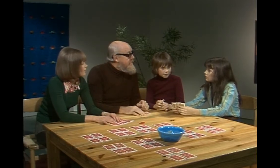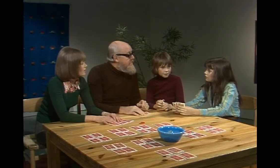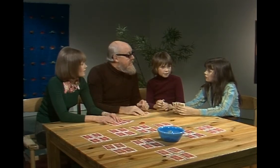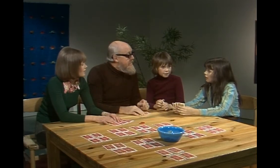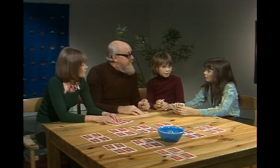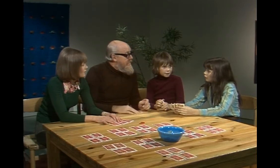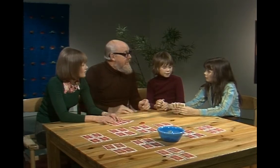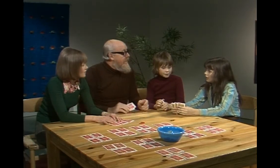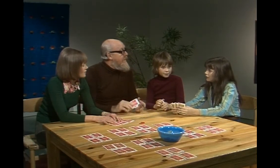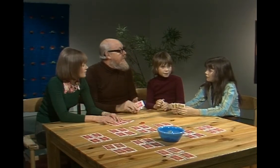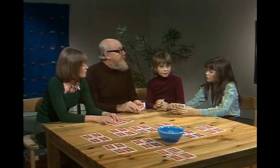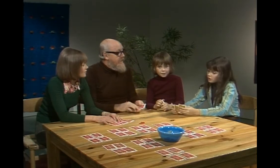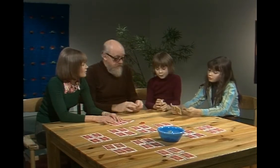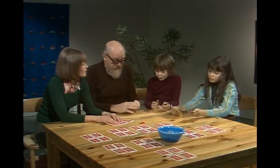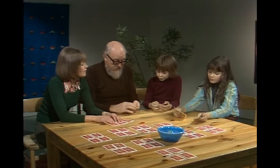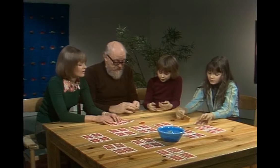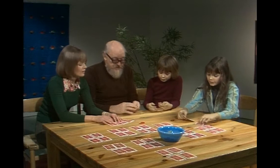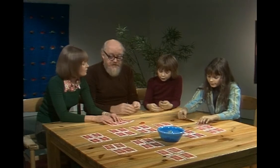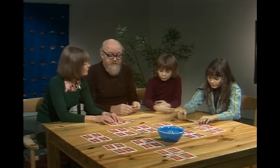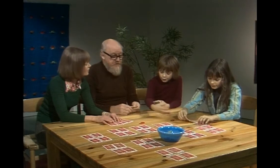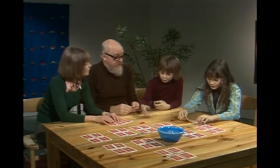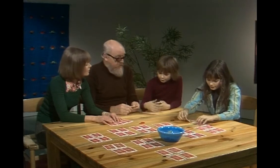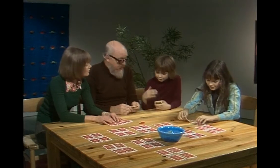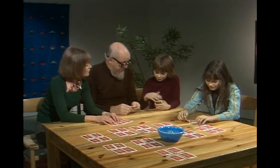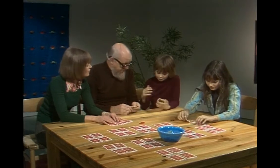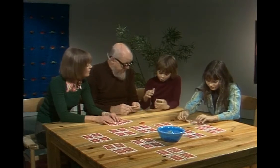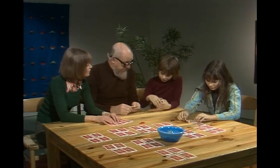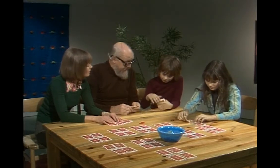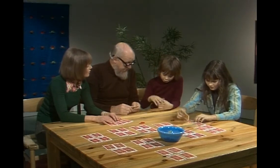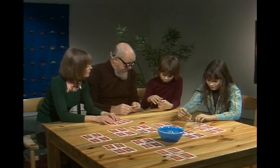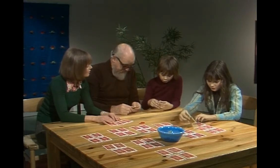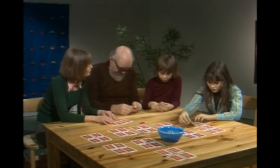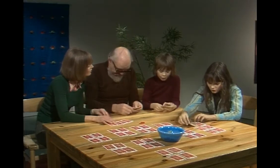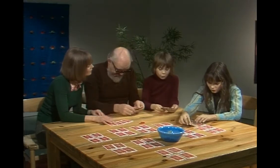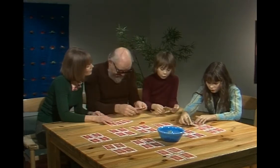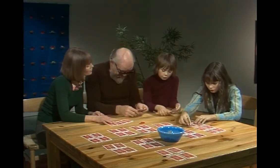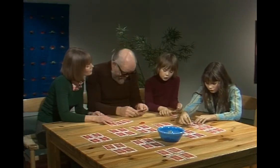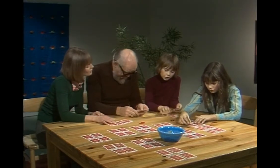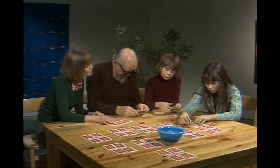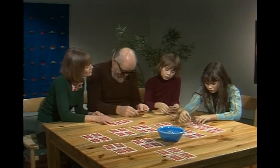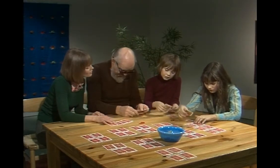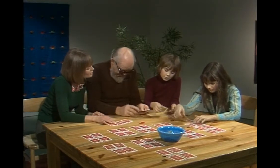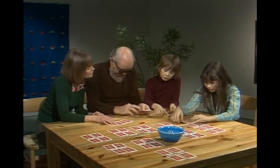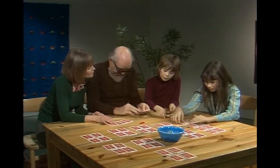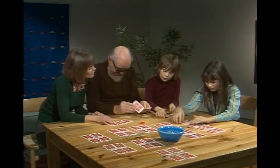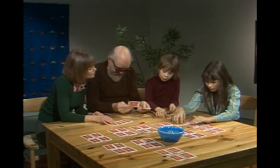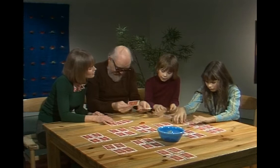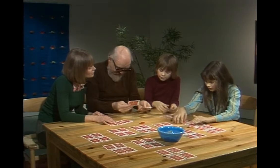ska göra när man inte har spelat där förut. Då lägger man ut alla korten så här med baksidan uppåt. Och jag har fyra som hör till samma familj. Då lägger man